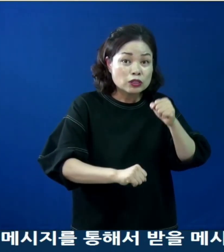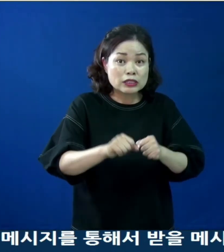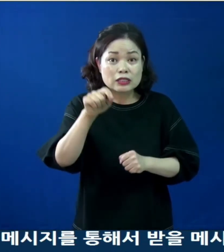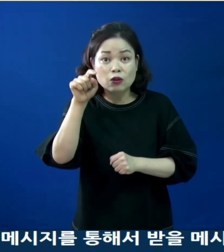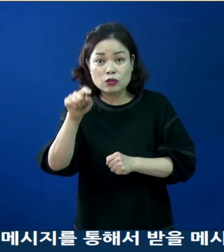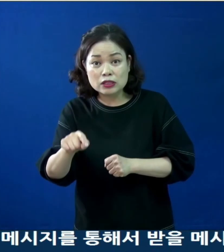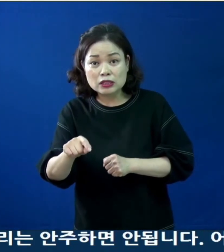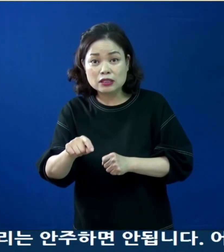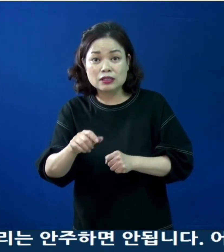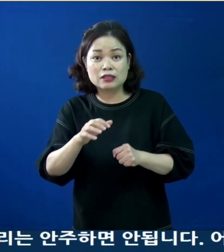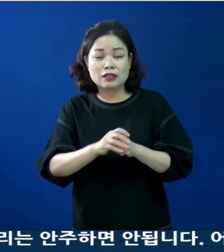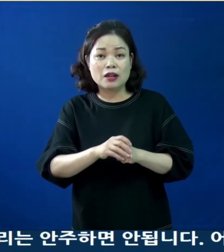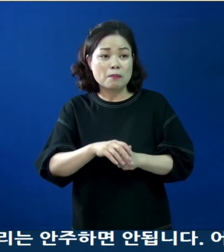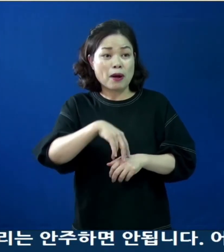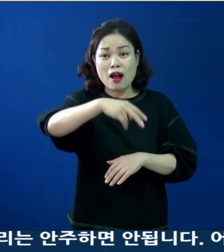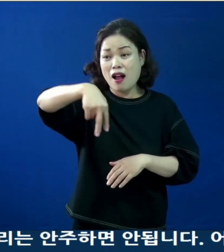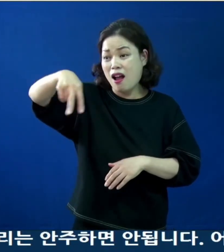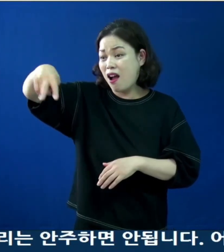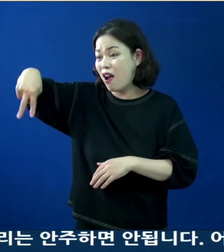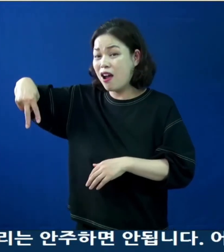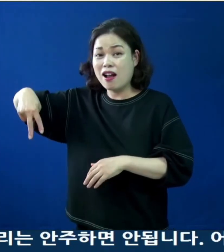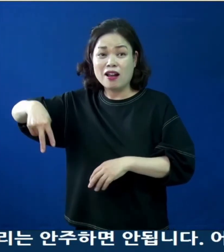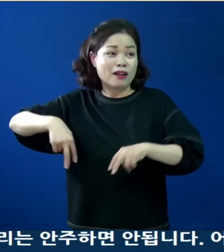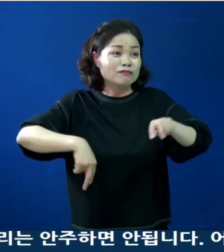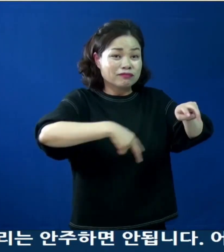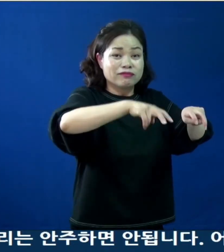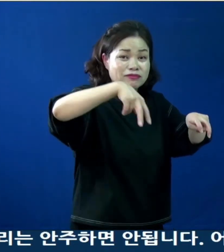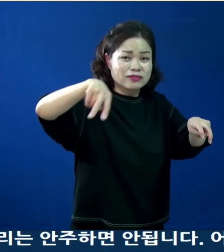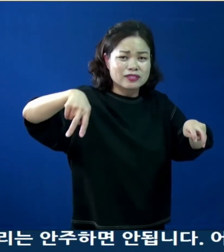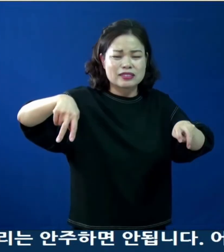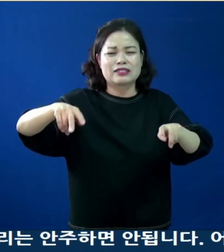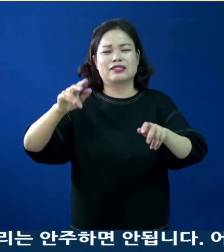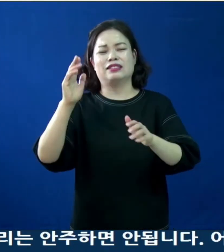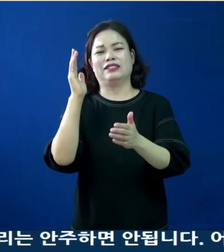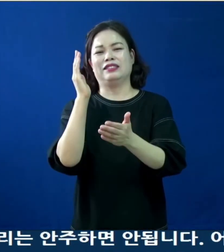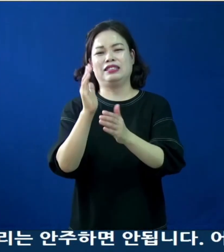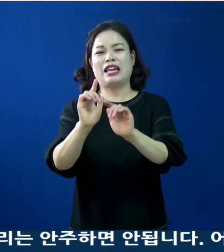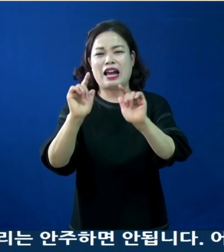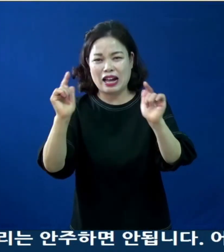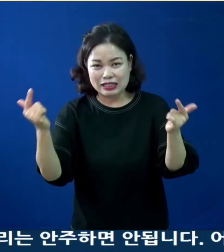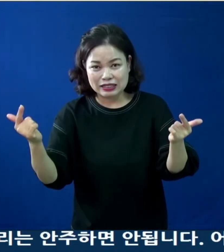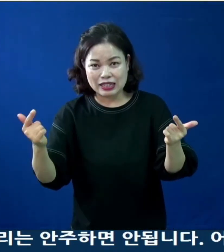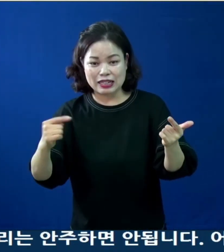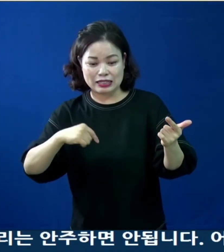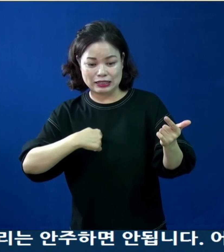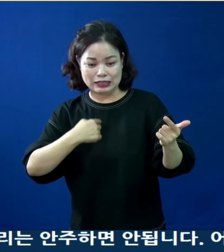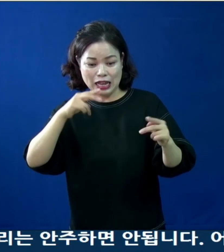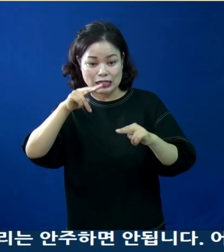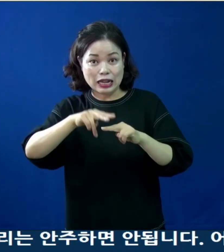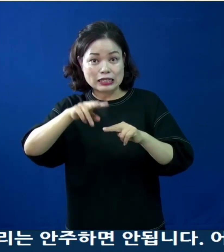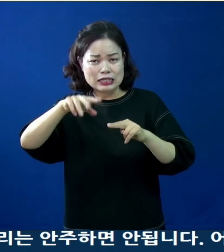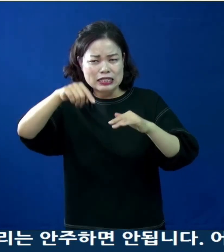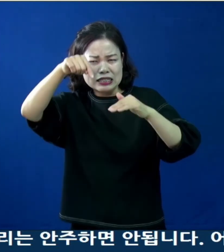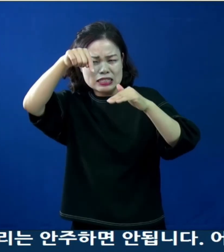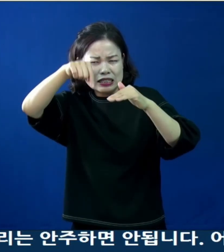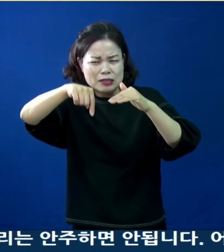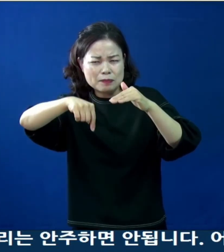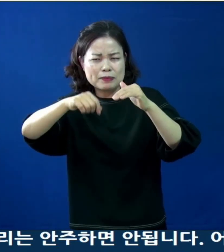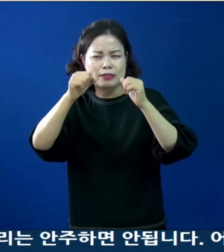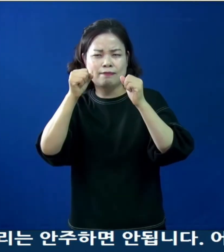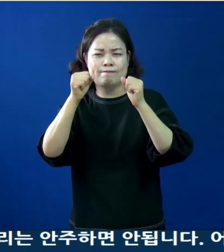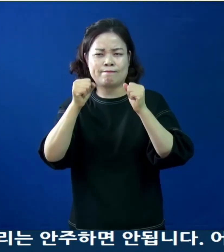것이 막 떠돌아다니는 것, 막 여기저기 뛰어다니는 것만이 아니라는 거예요. 자기가 있는 자리에 깊이 머물러 있는